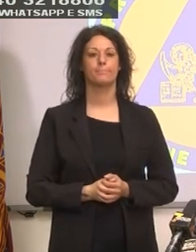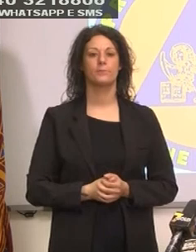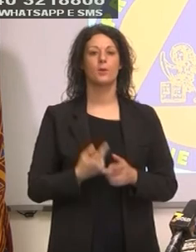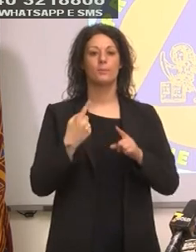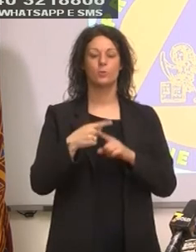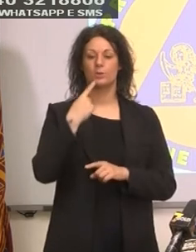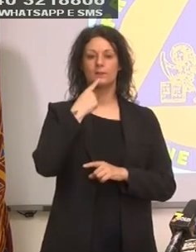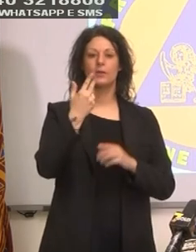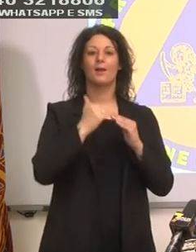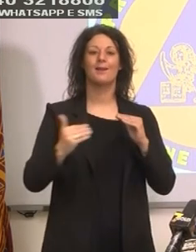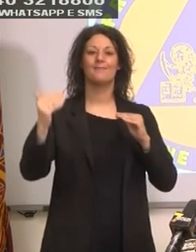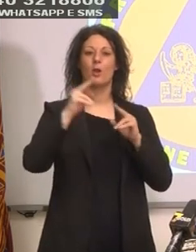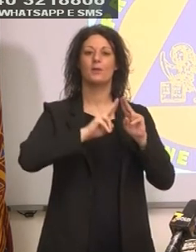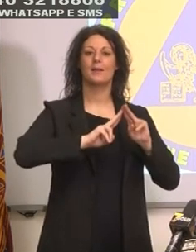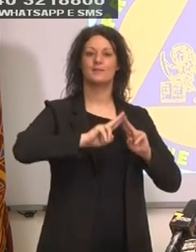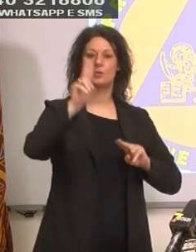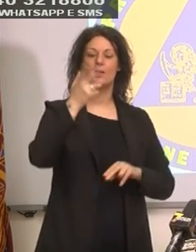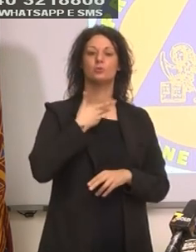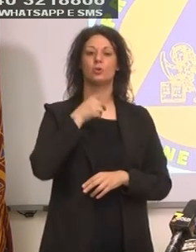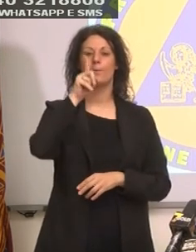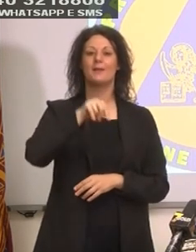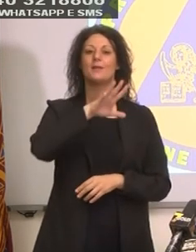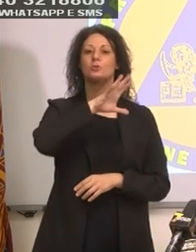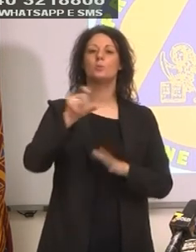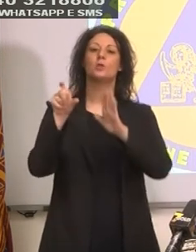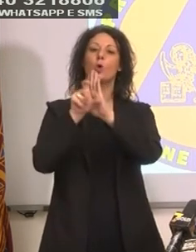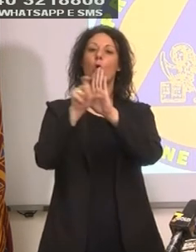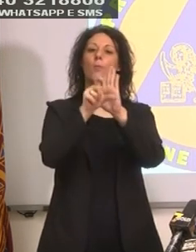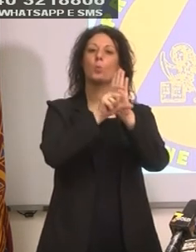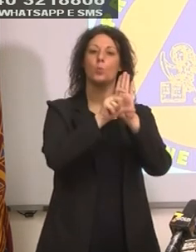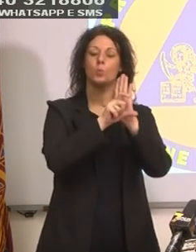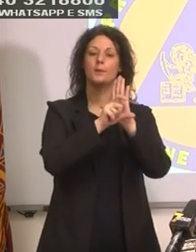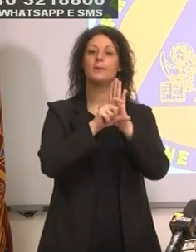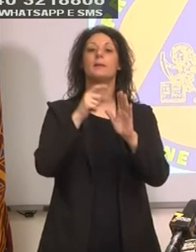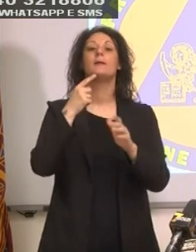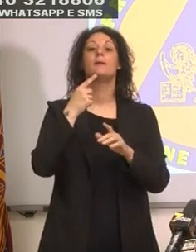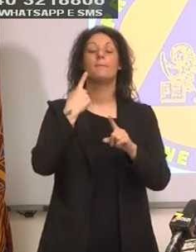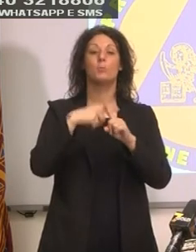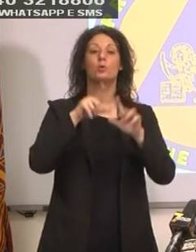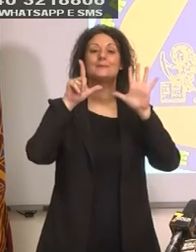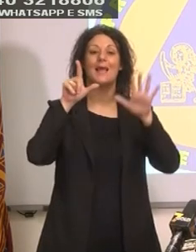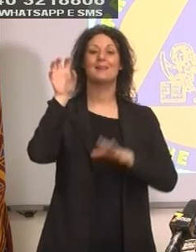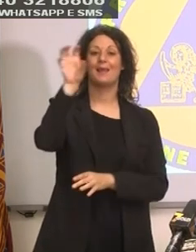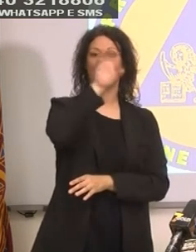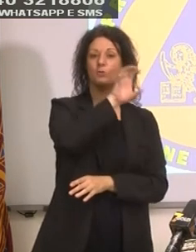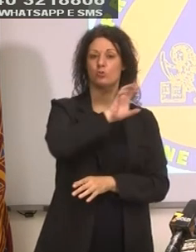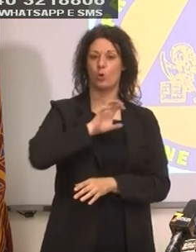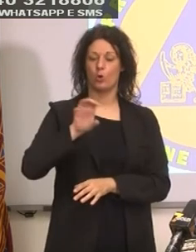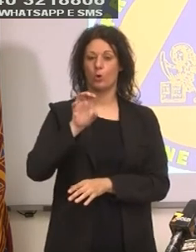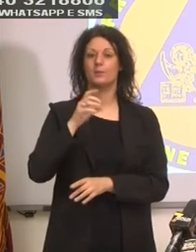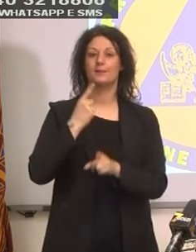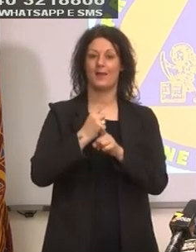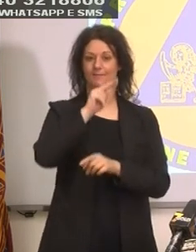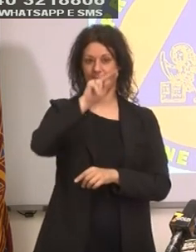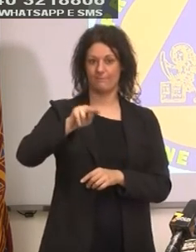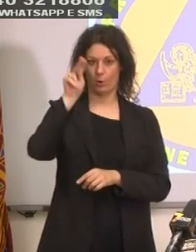livello nazionale sono 1500 comuni che vanno al voto e 7 regioni, perché c'è anche la Val d'Aosta, ho sempre